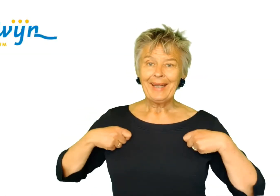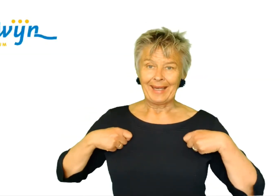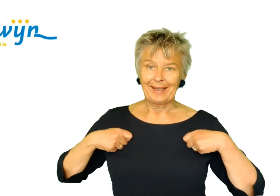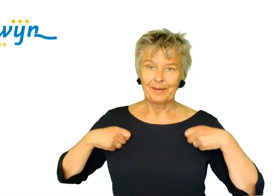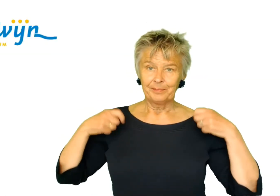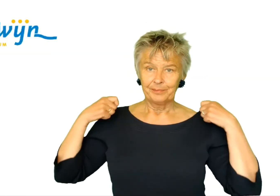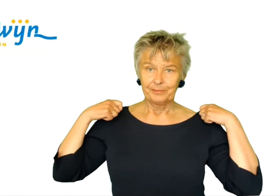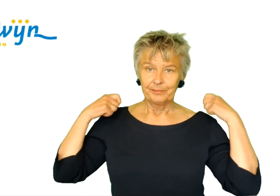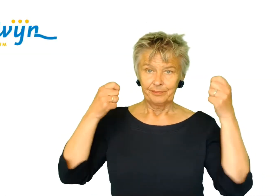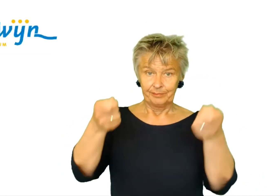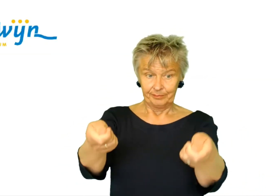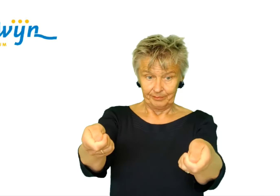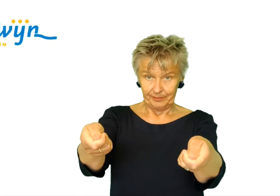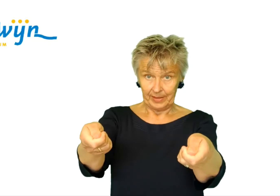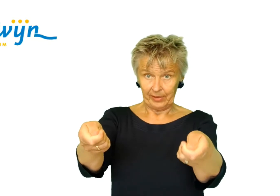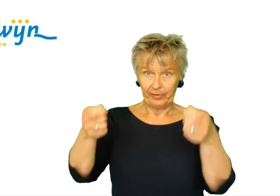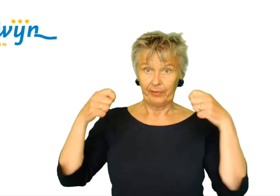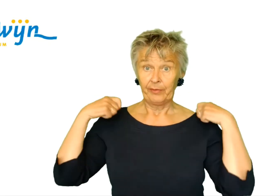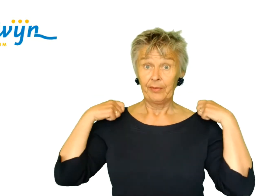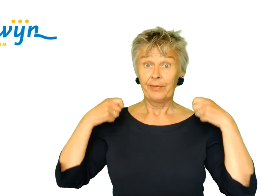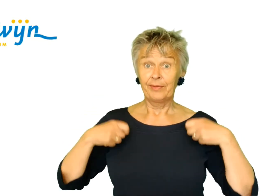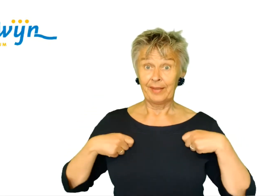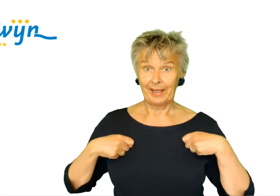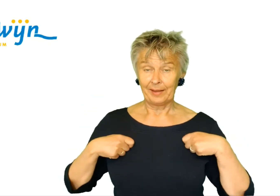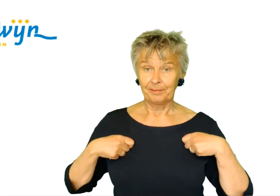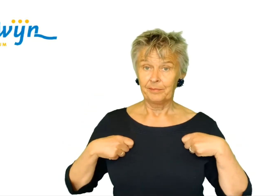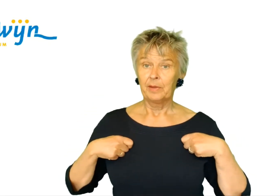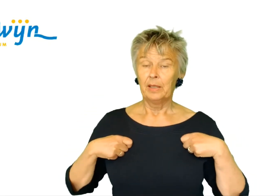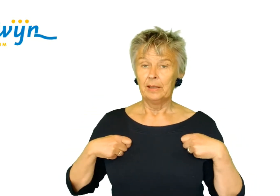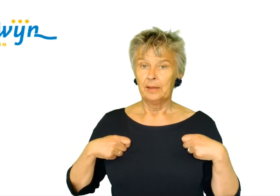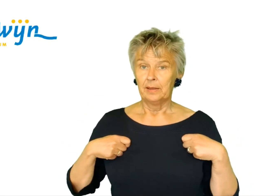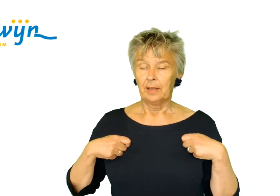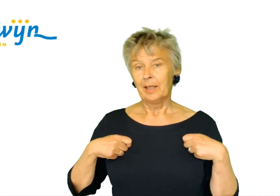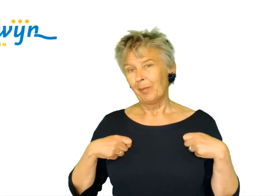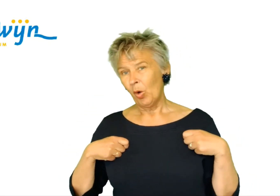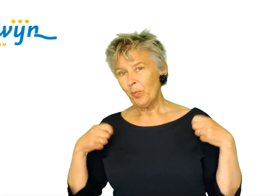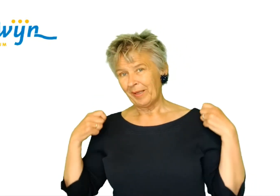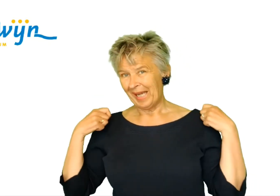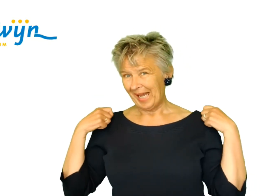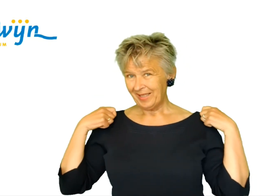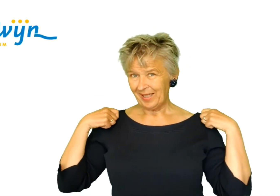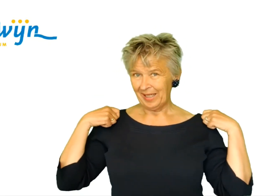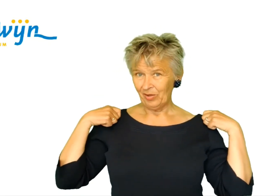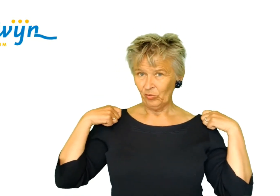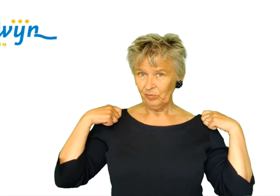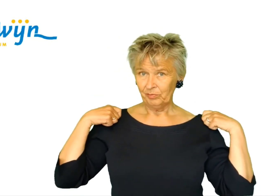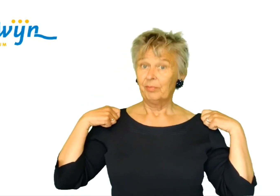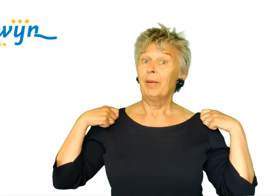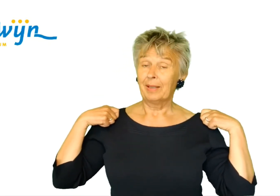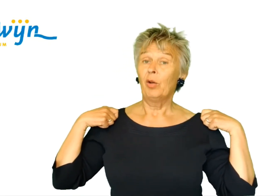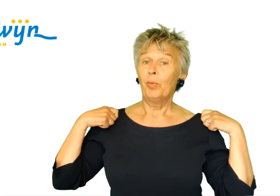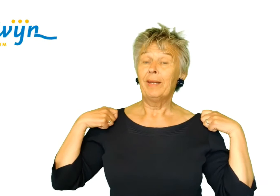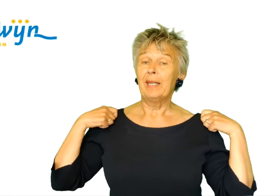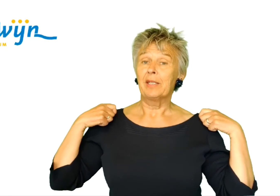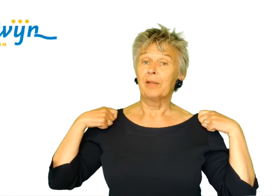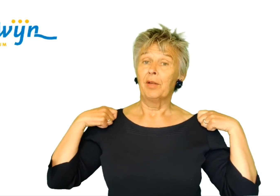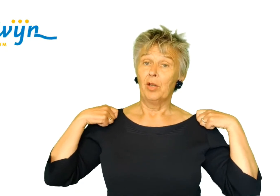Trek. Geldt dan. Trek. Je kan hem ook bij het laatste alleen doen, maar het kan ook bij het eerste.